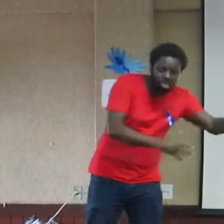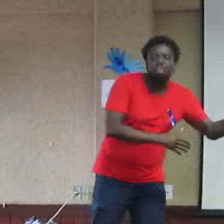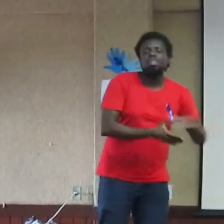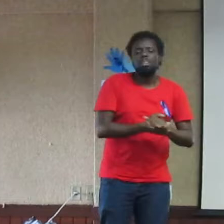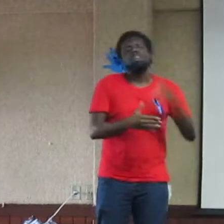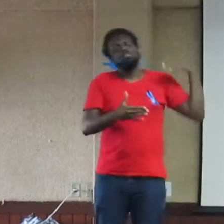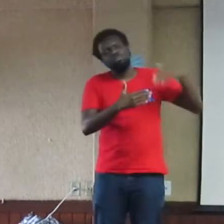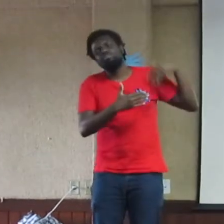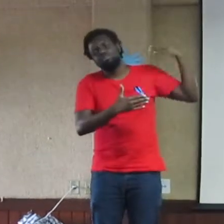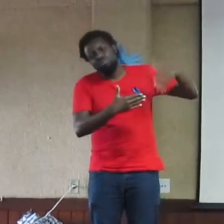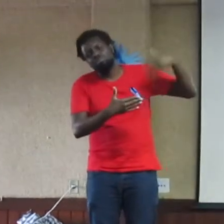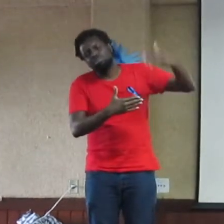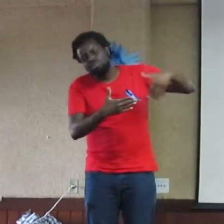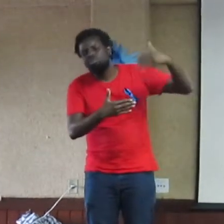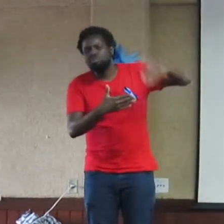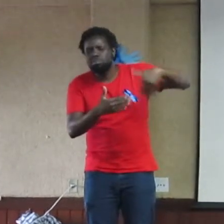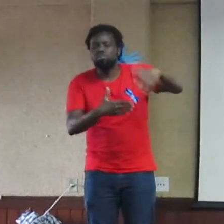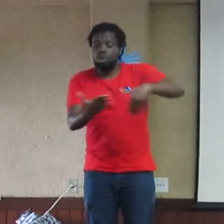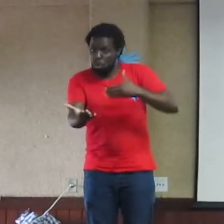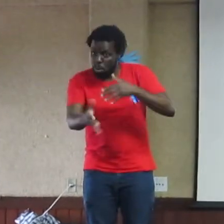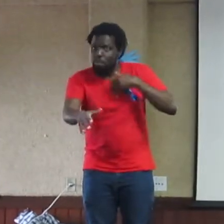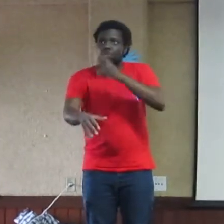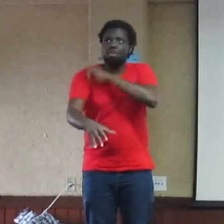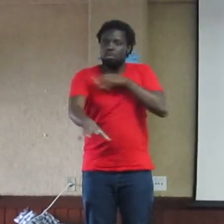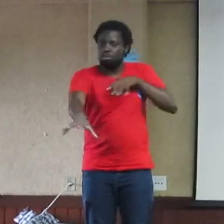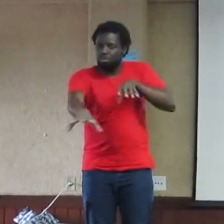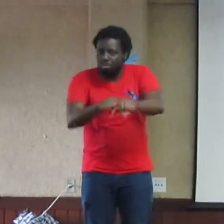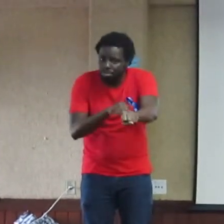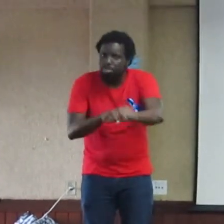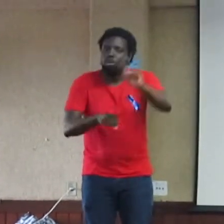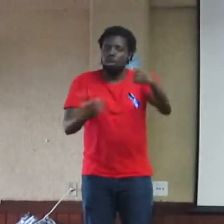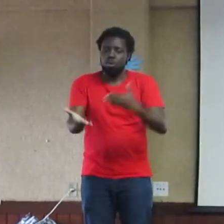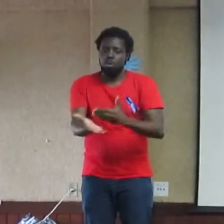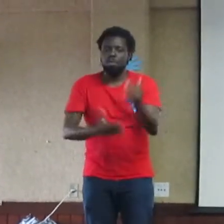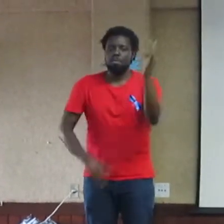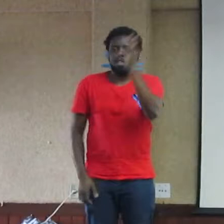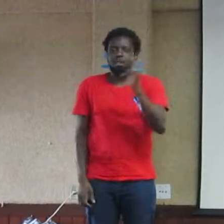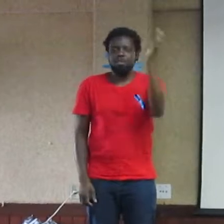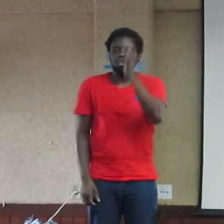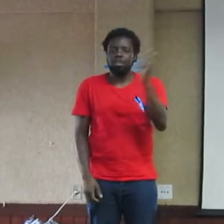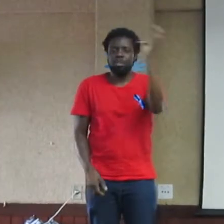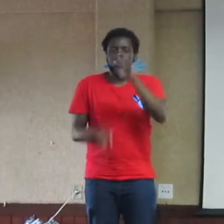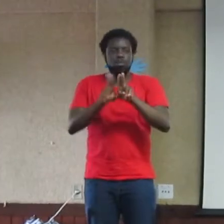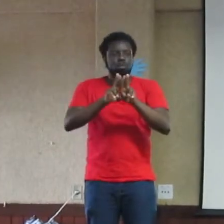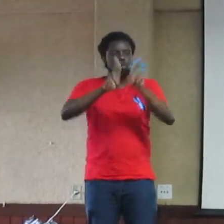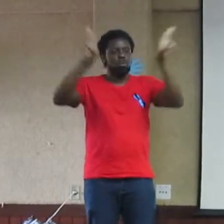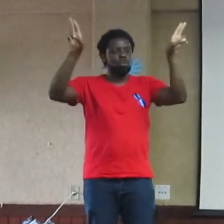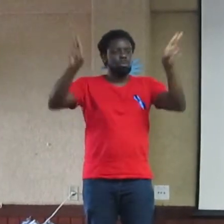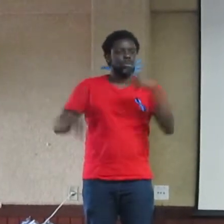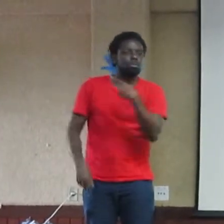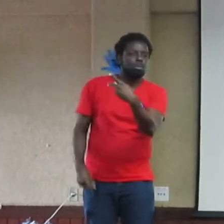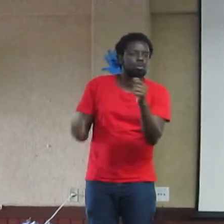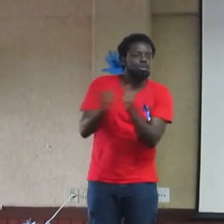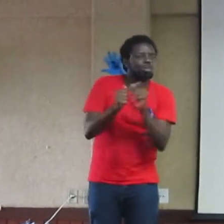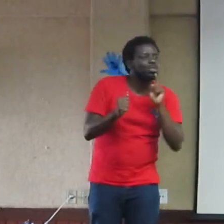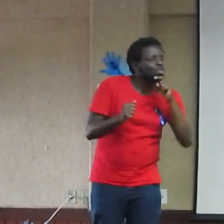madrinha aprendeu mais rápido a língua de sinais. E era assim, essa variação. Me formei e hoje estou